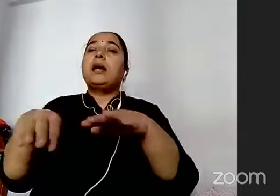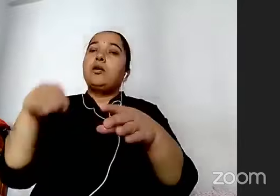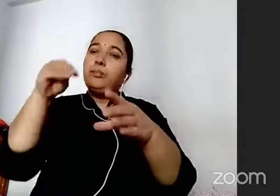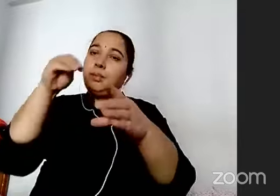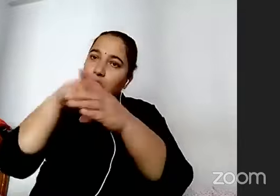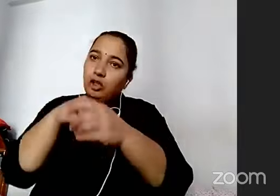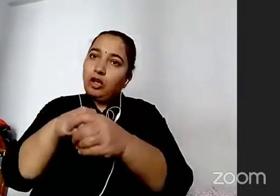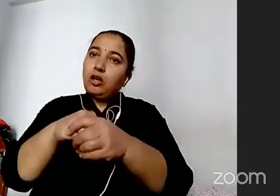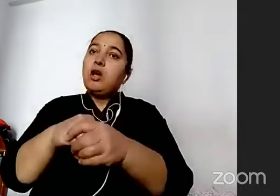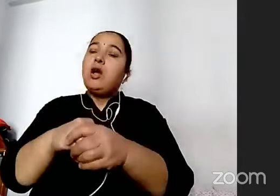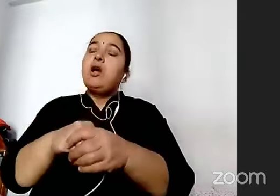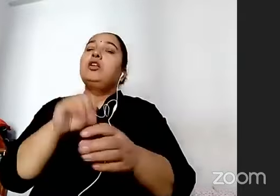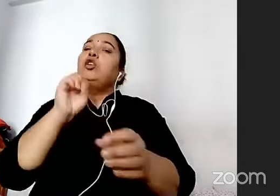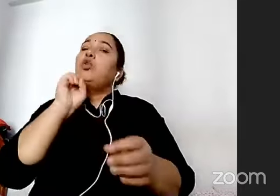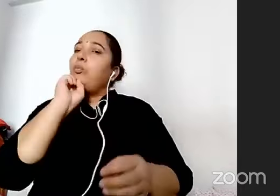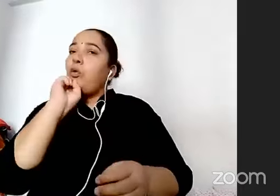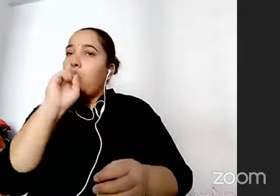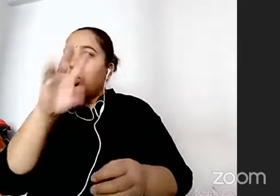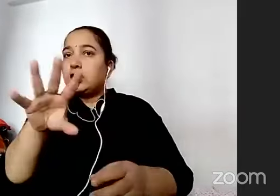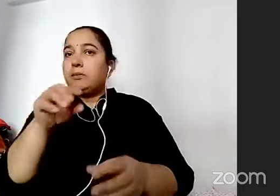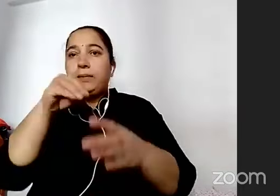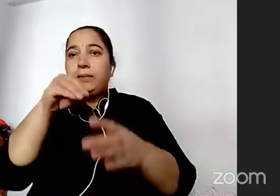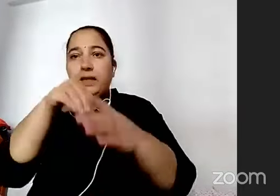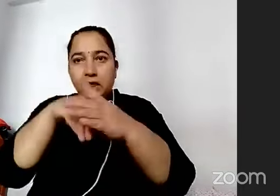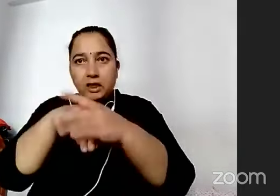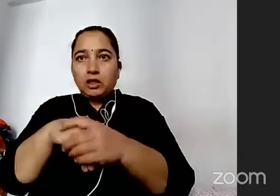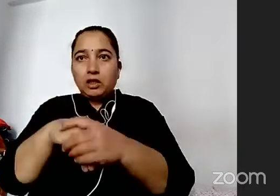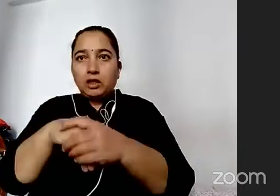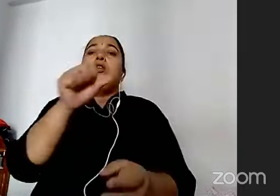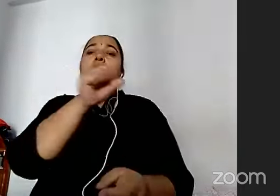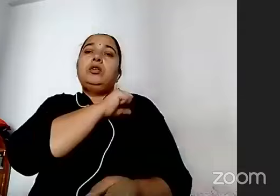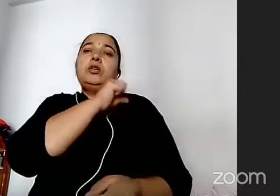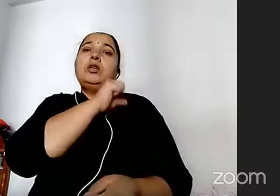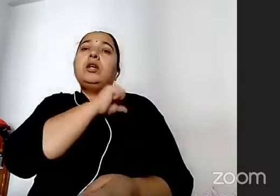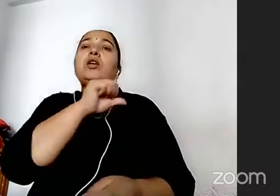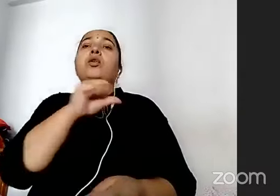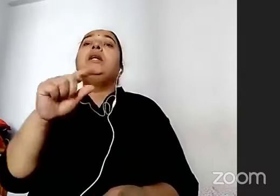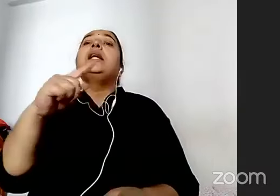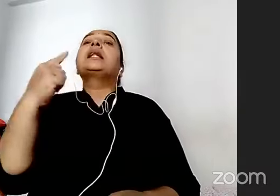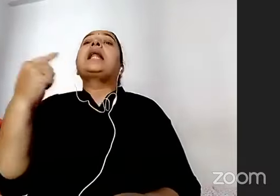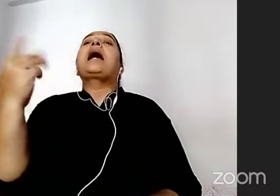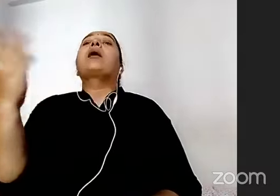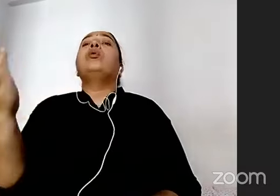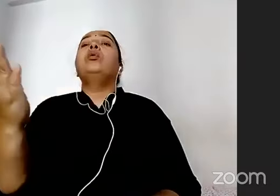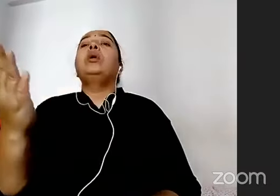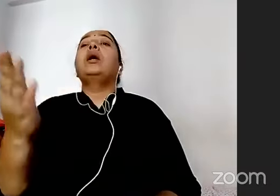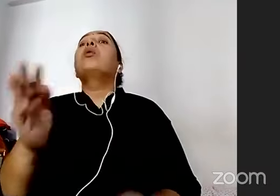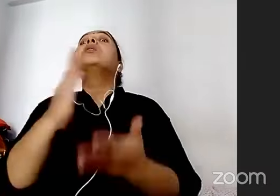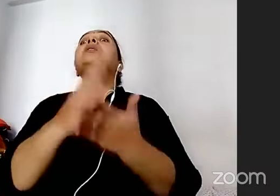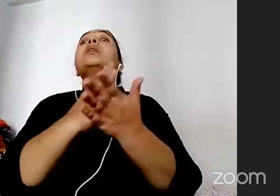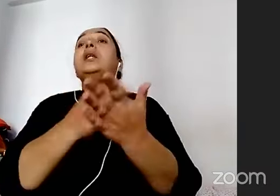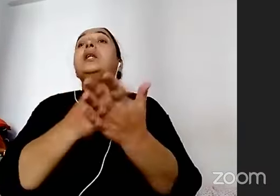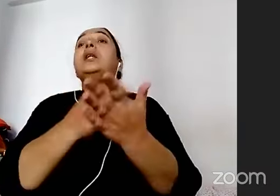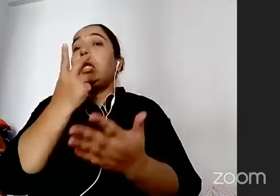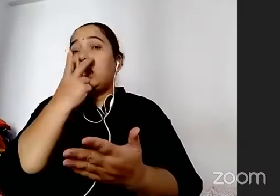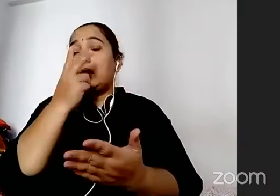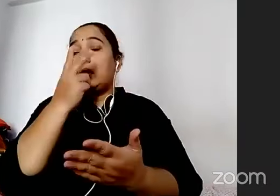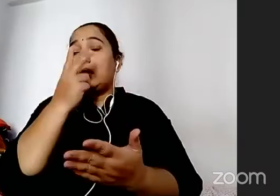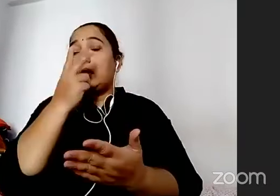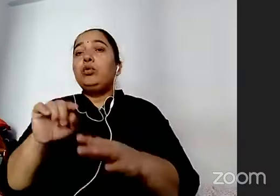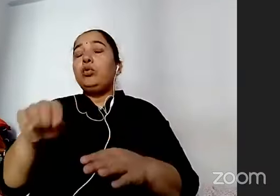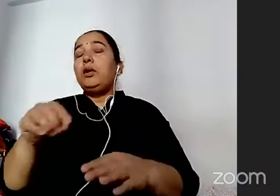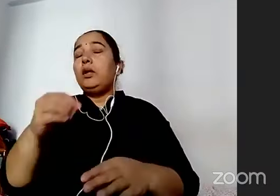डिसेबिलिटीको आयाम सेक्सुअलिटीको आयामलाई हामीले कसरी हेरेको छौँ भनेर चाहिँ विश्व परिदृश्यमा हेर्नुभयो र चाहिँ